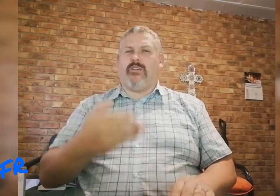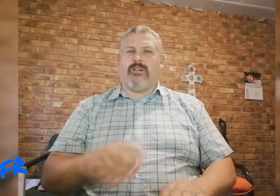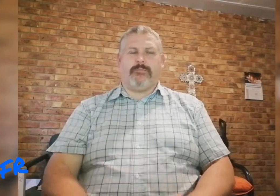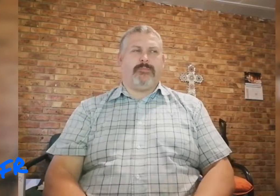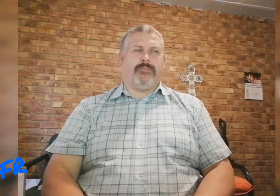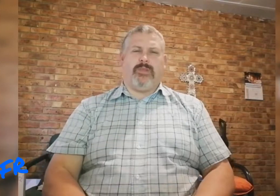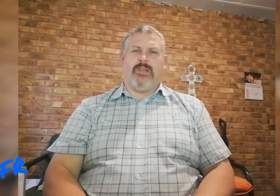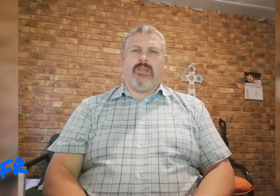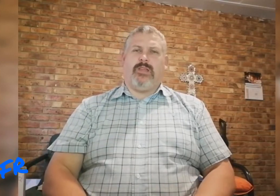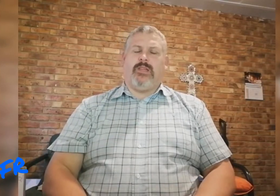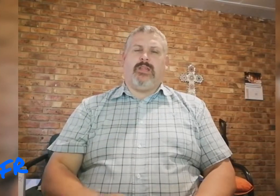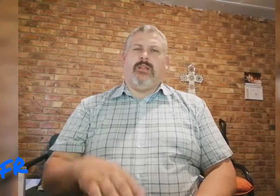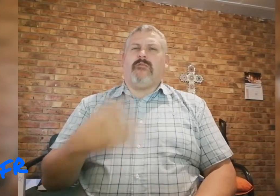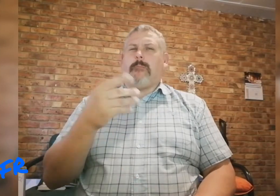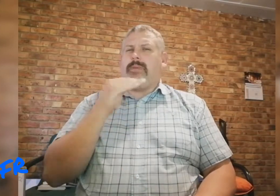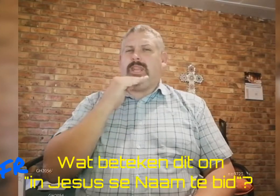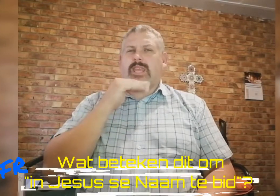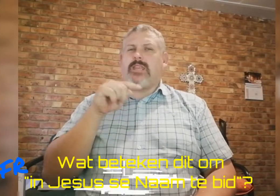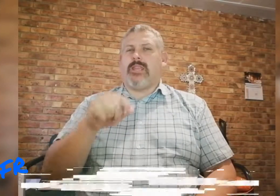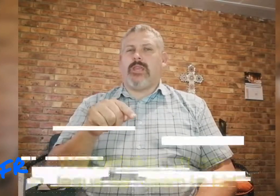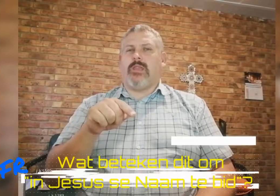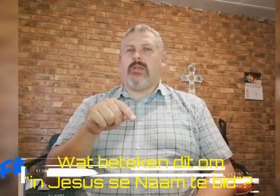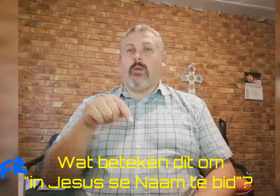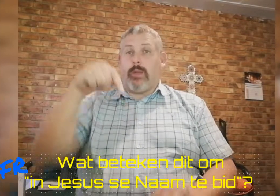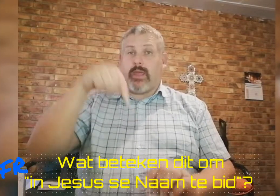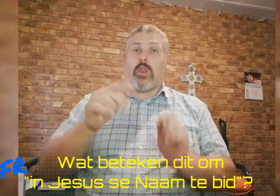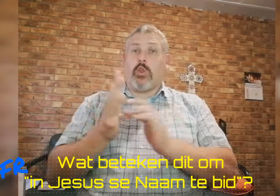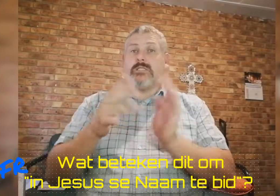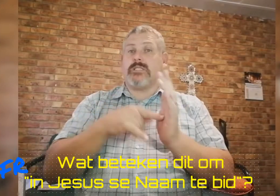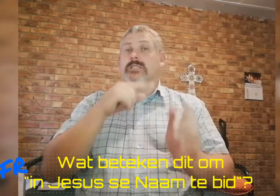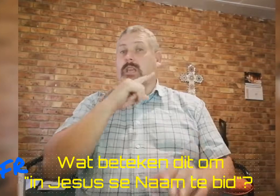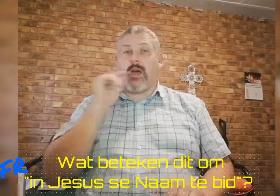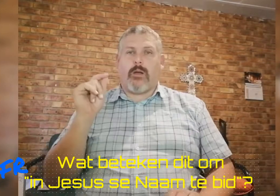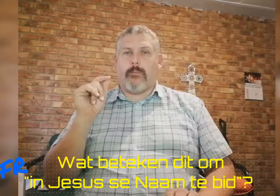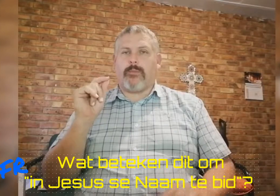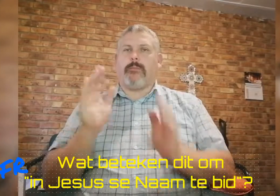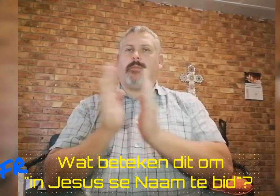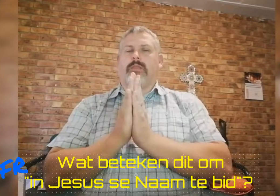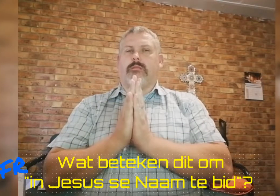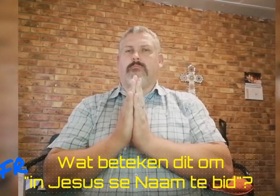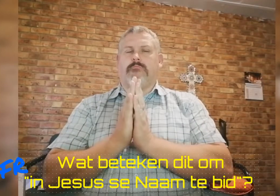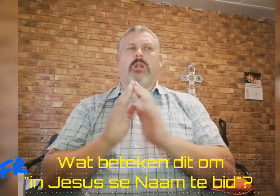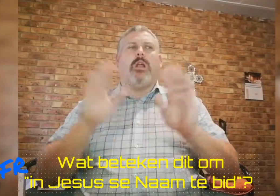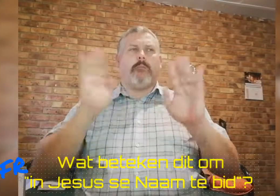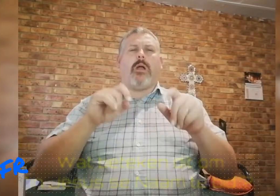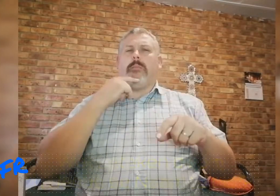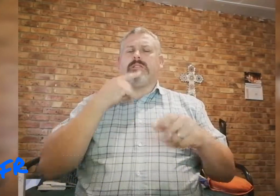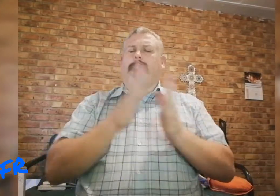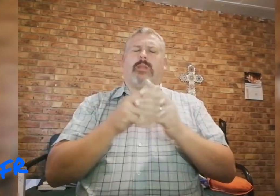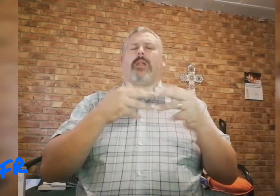vertel. Wat betekent dit om in Jesus' naam te bid? Baie mense bid